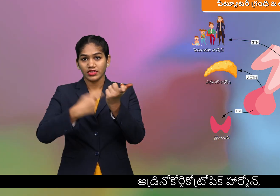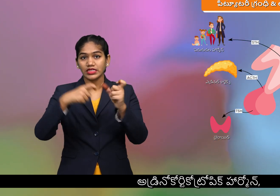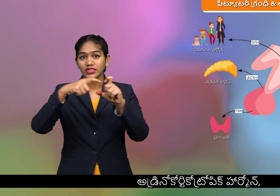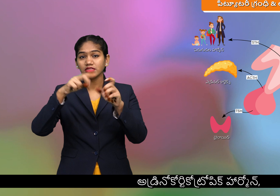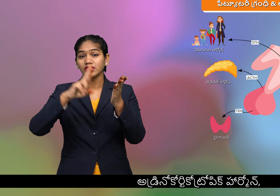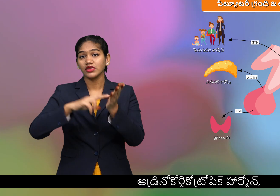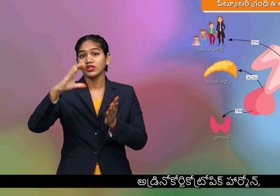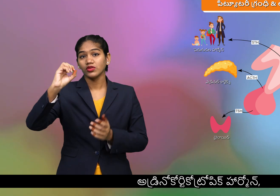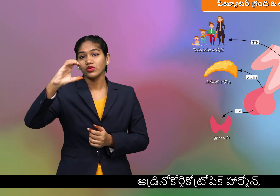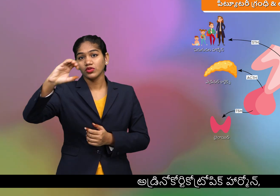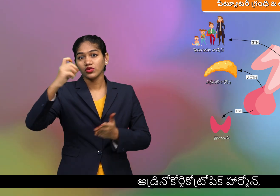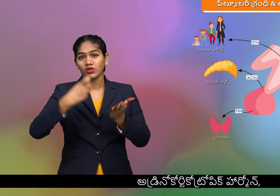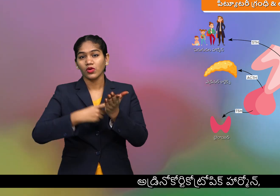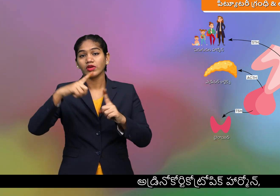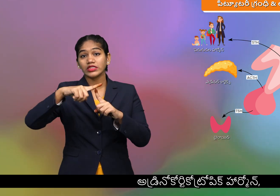ఆడ్రినోకోర్టికోట్రోపిక్ హార్మోన్